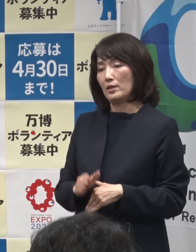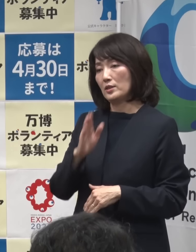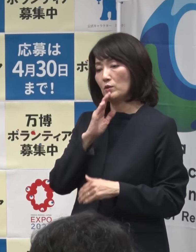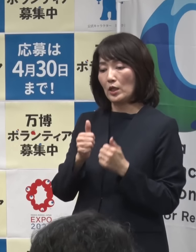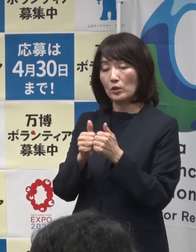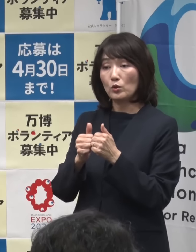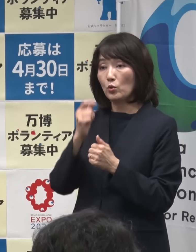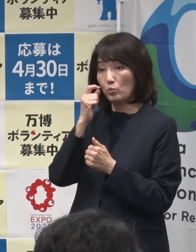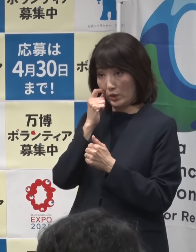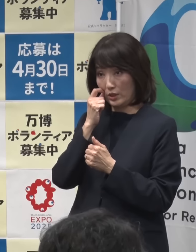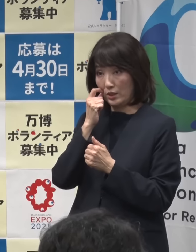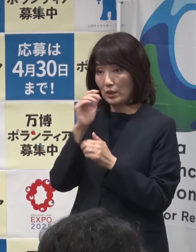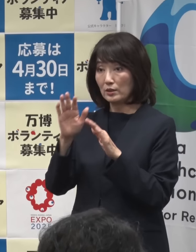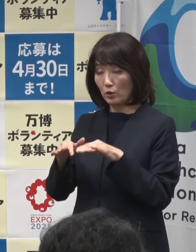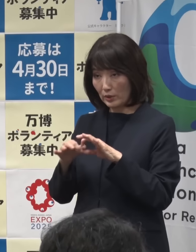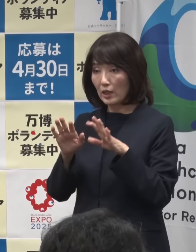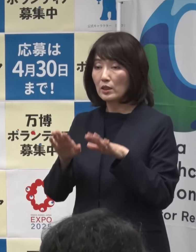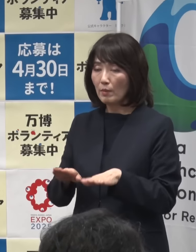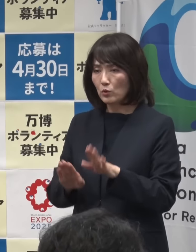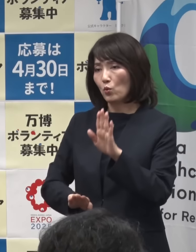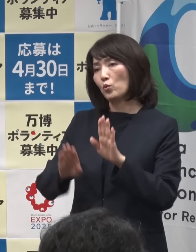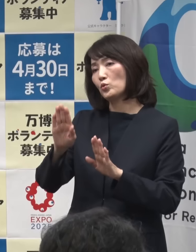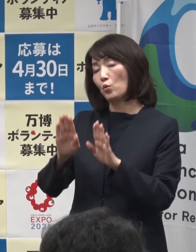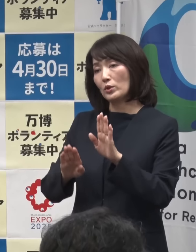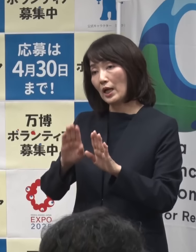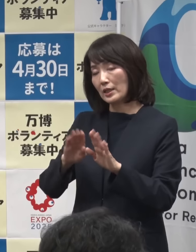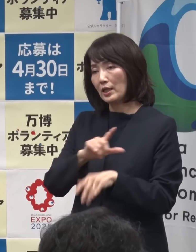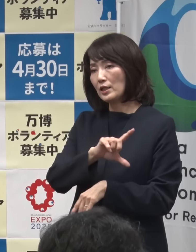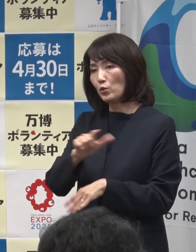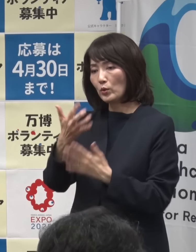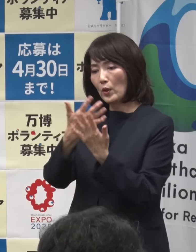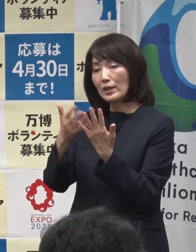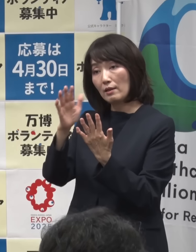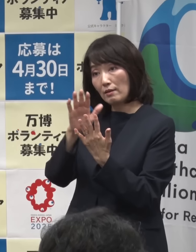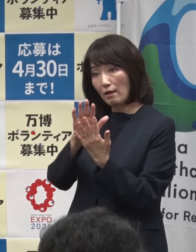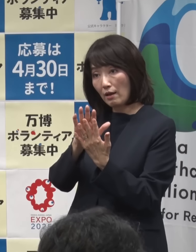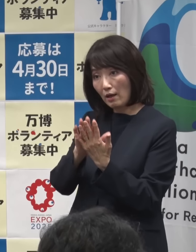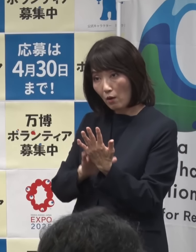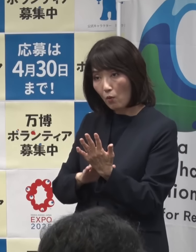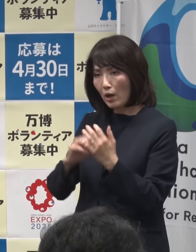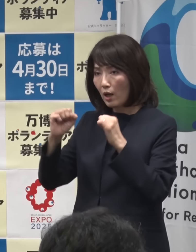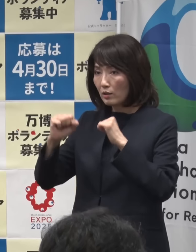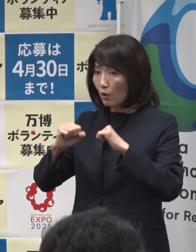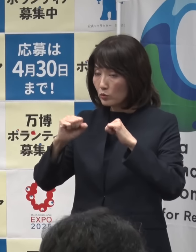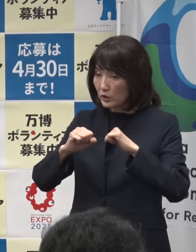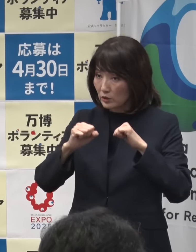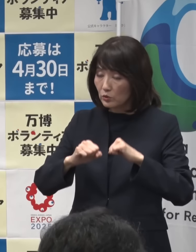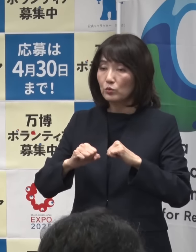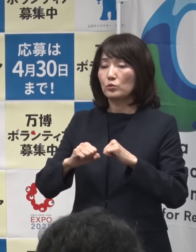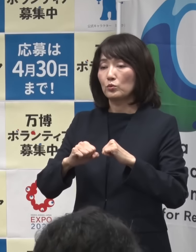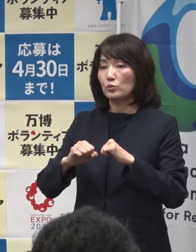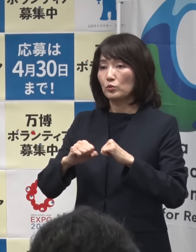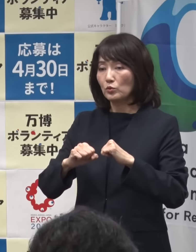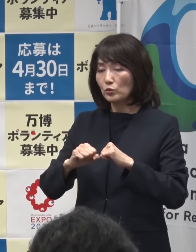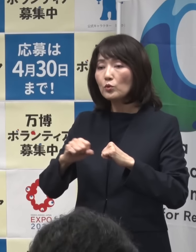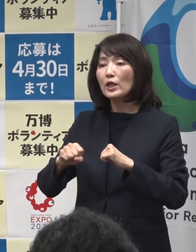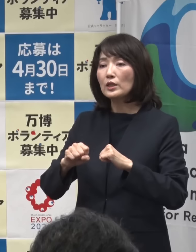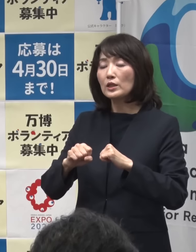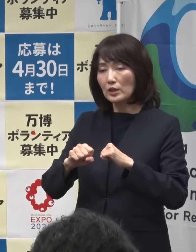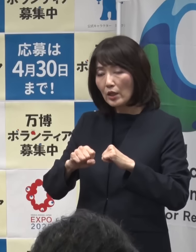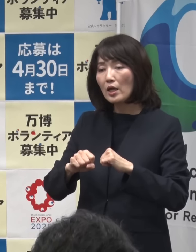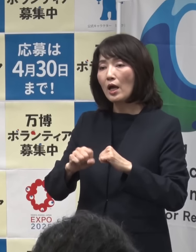んでしたので、まあ、あの今のこの状態においてさまざまなデータがあのこう確認できるというようなデータに基づいて判断でき